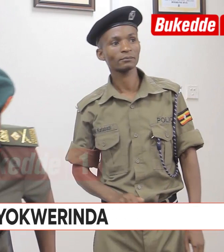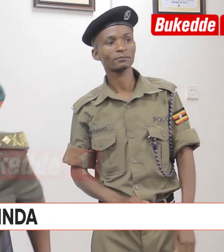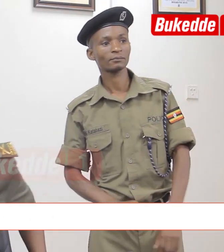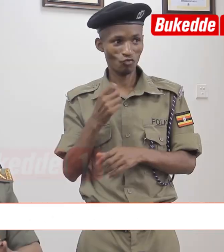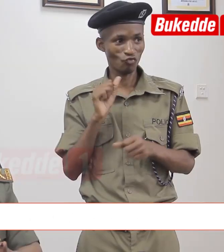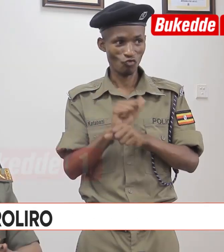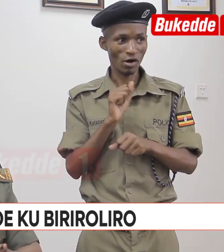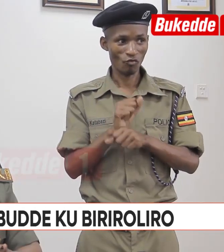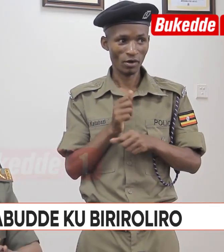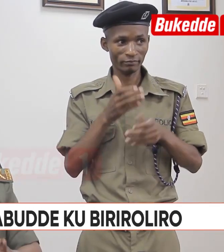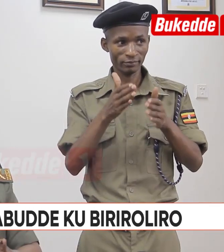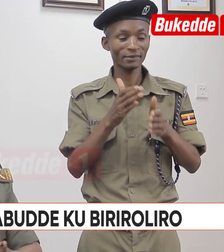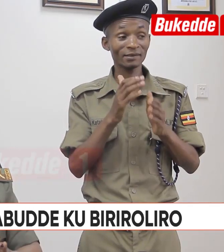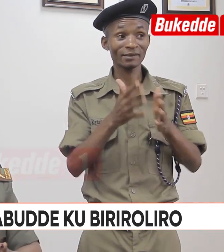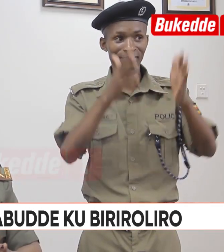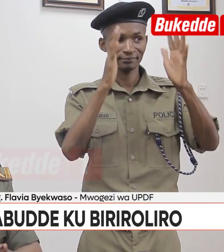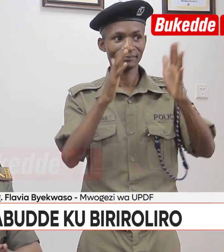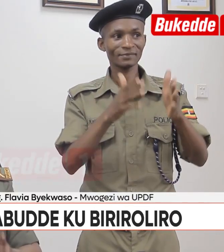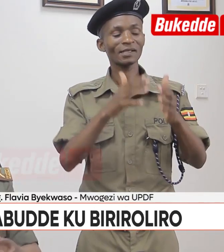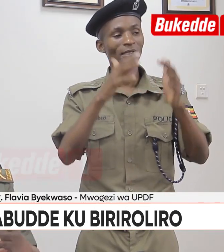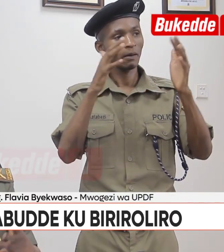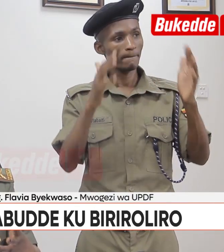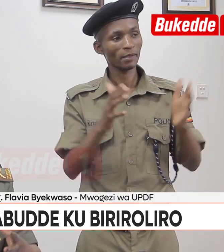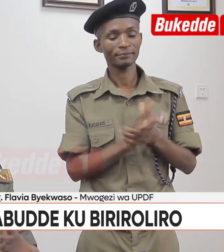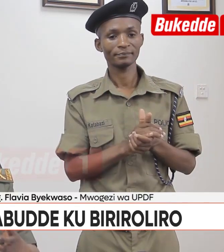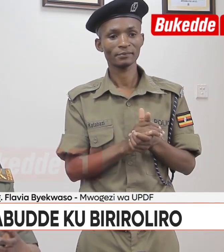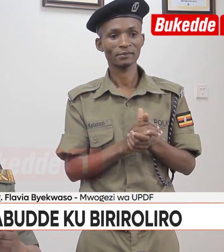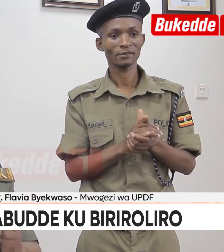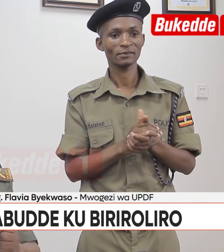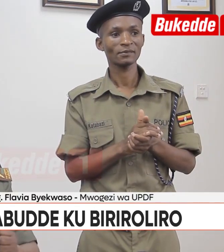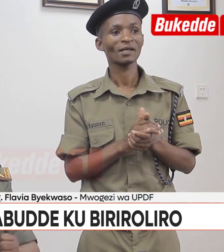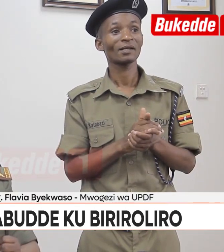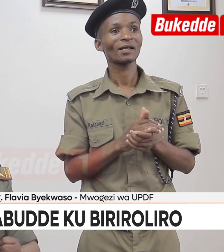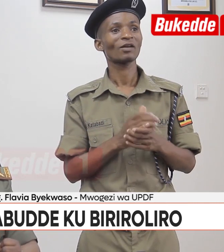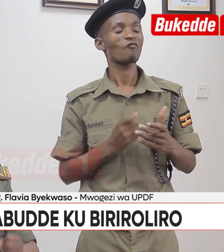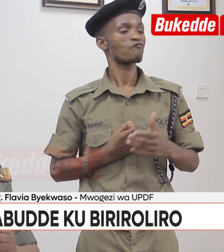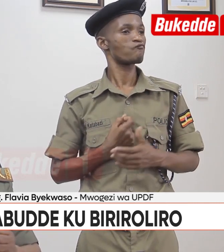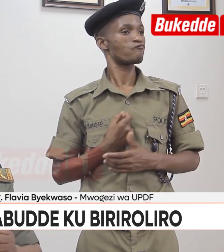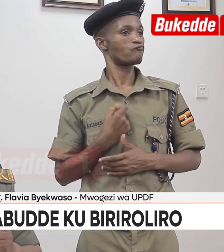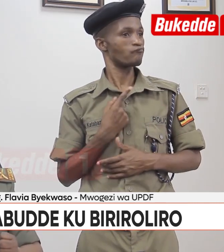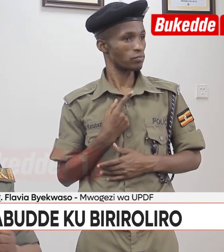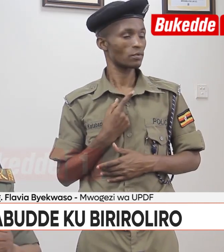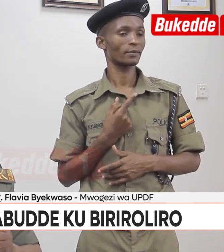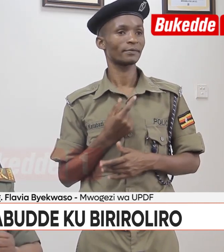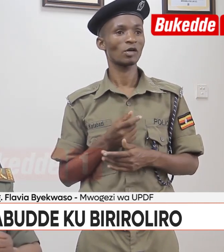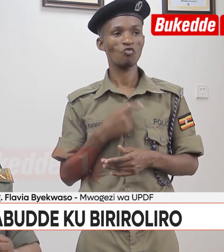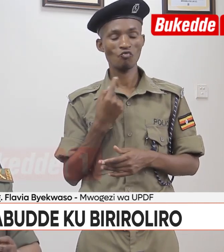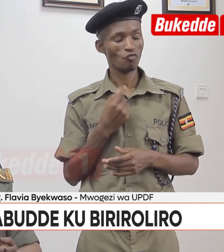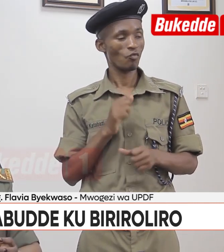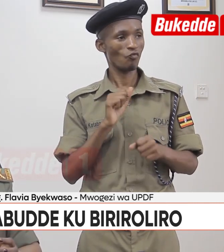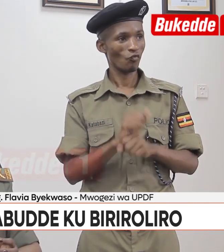Congo. Munene ate nga butwalibwa abantu abamalirivu abakola omulimu gwe